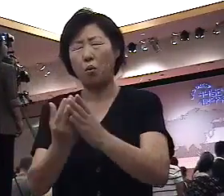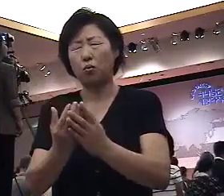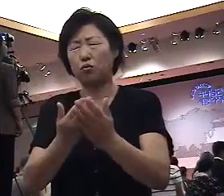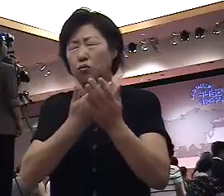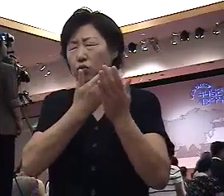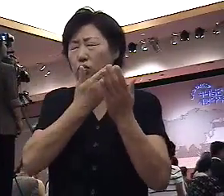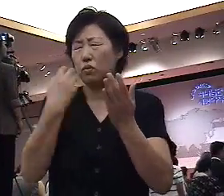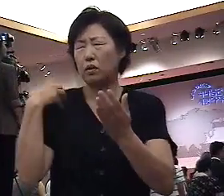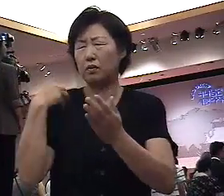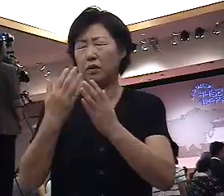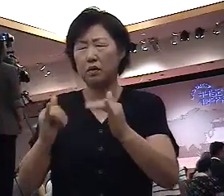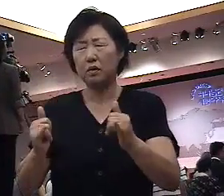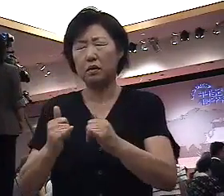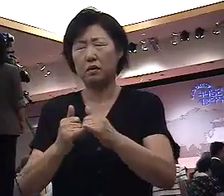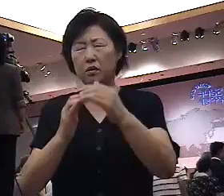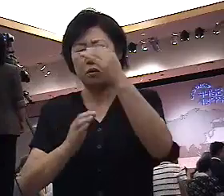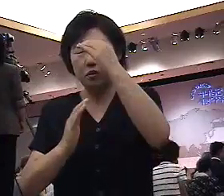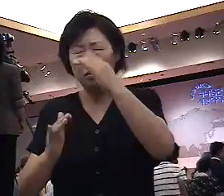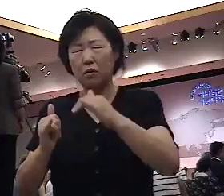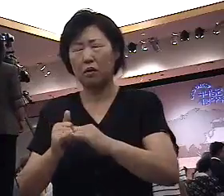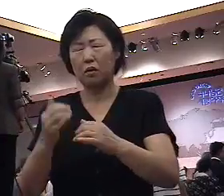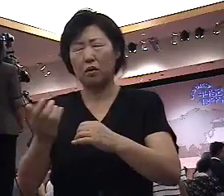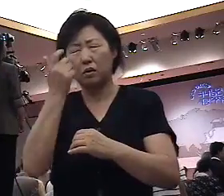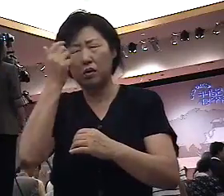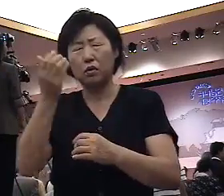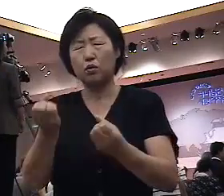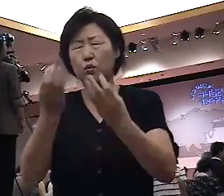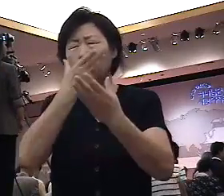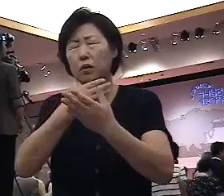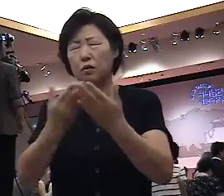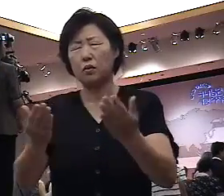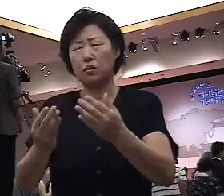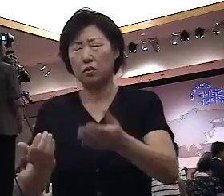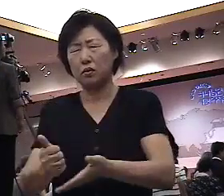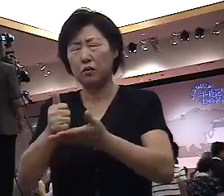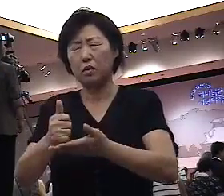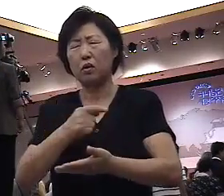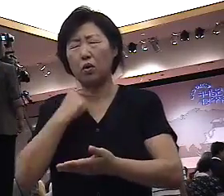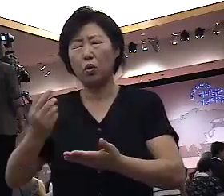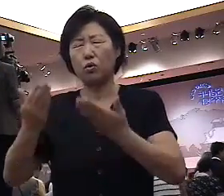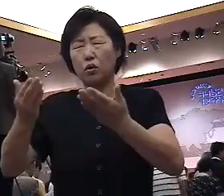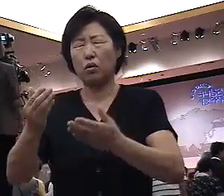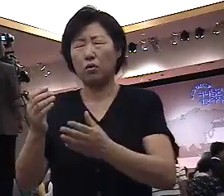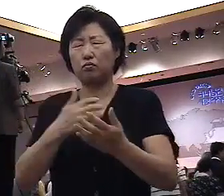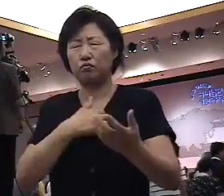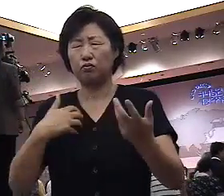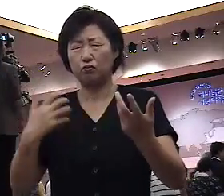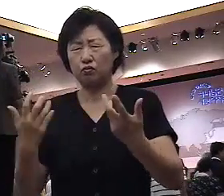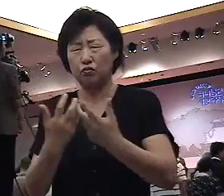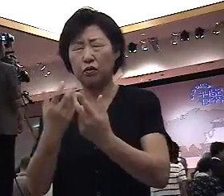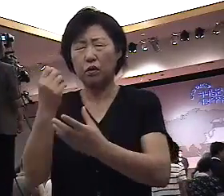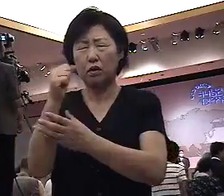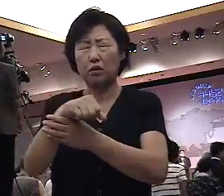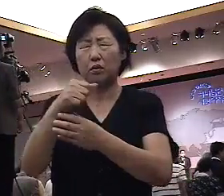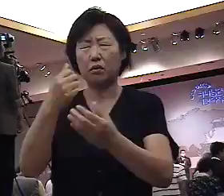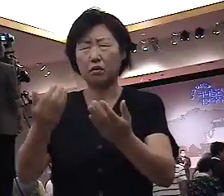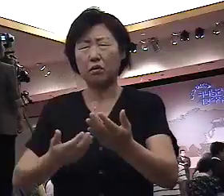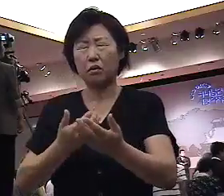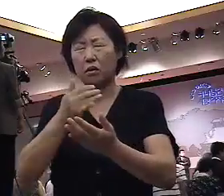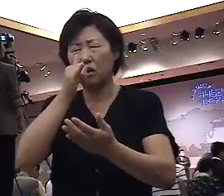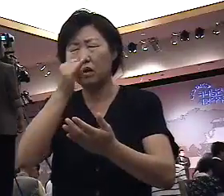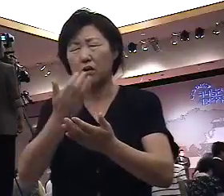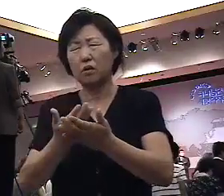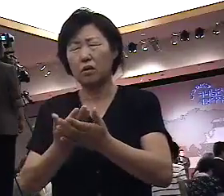중직자들을 위해 성령님께서 축복하사 섬김과 헌신을 위해 풍성한 열매가 있으며 주님의 마음을 시원케 하는